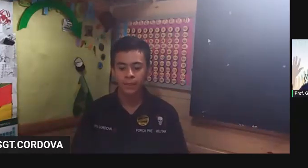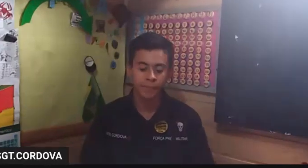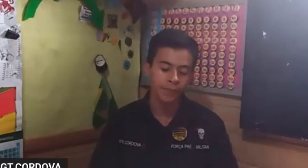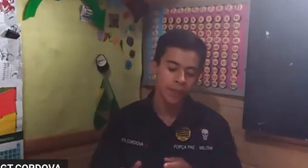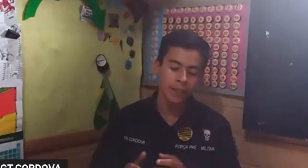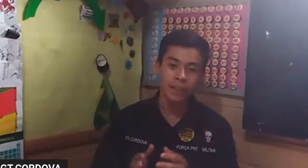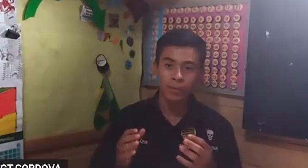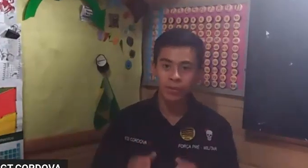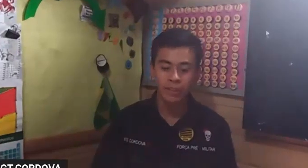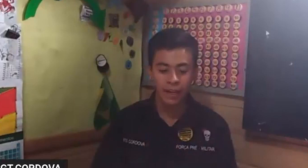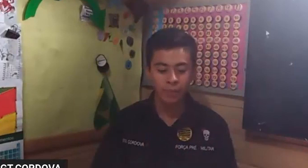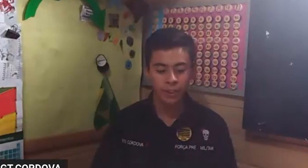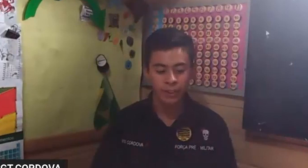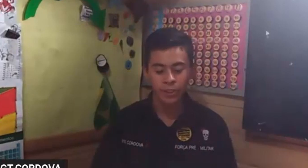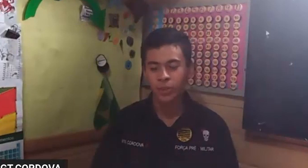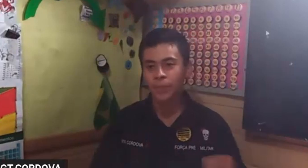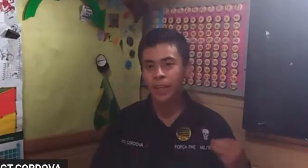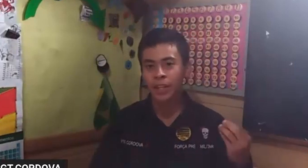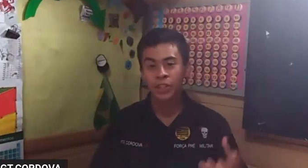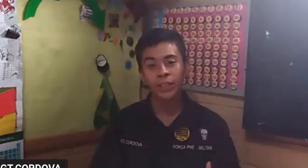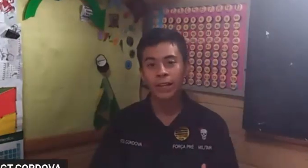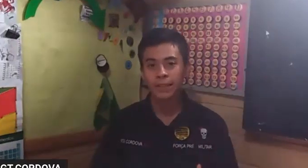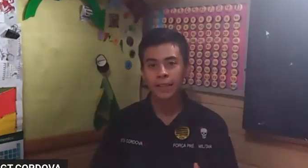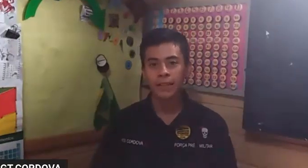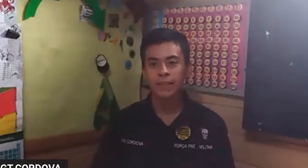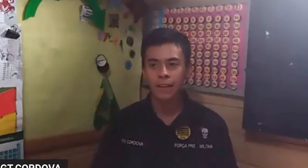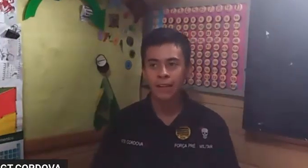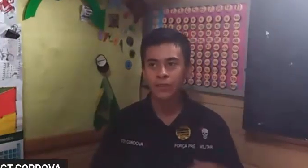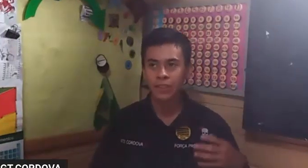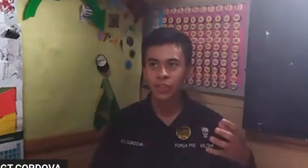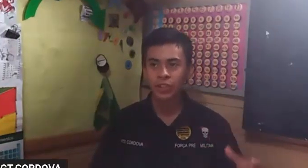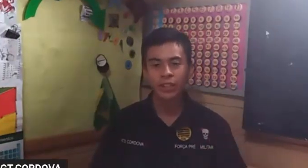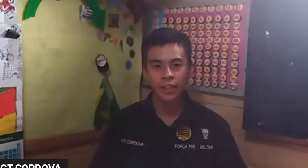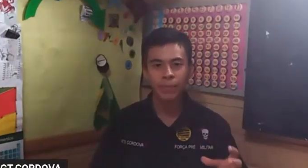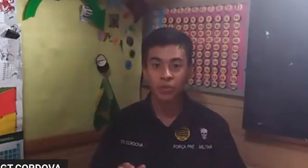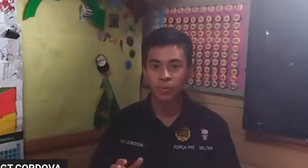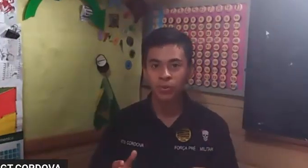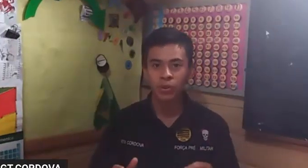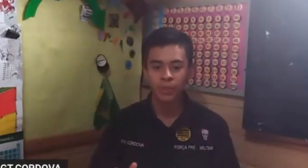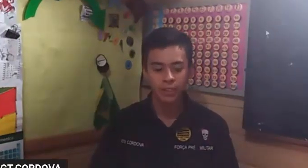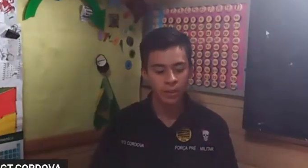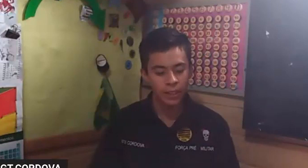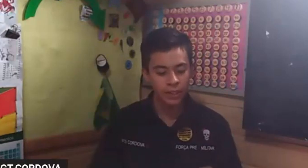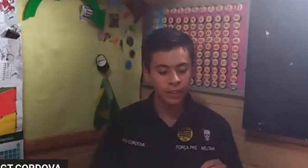certo? Então, uma coisa que é importante é a gente analisar esses dados, a gente entender mais um pouco sobre isso. Então,